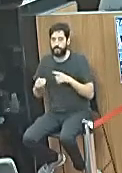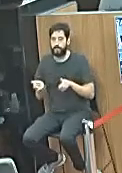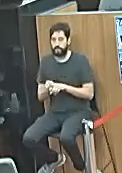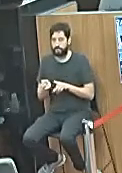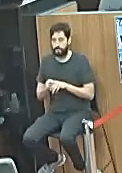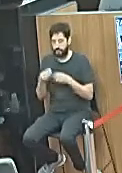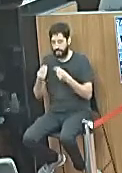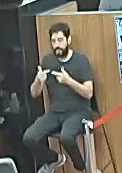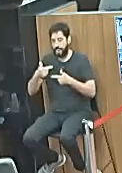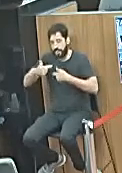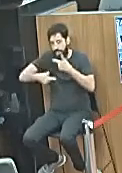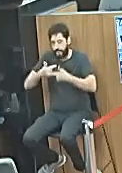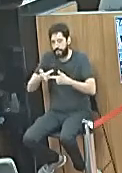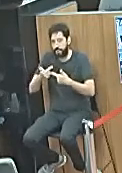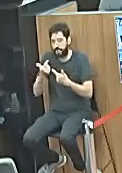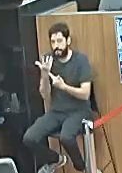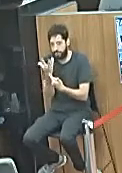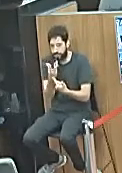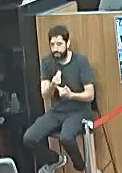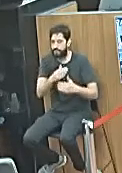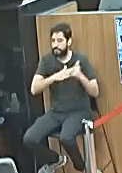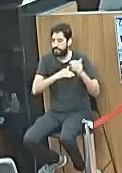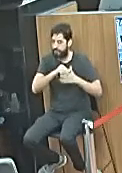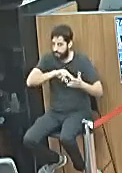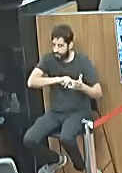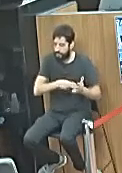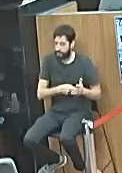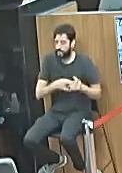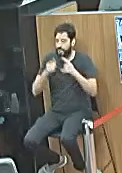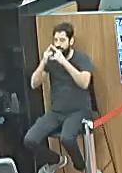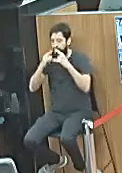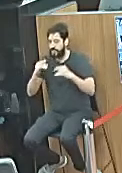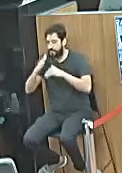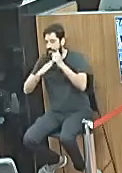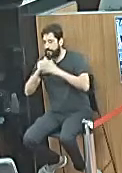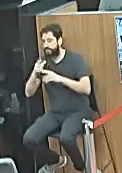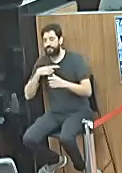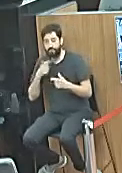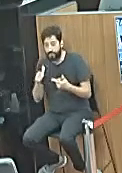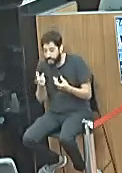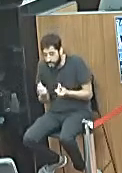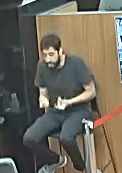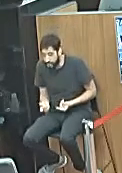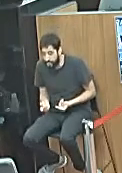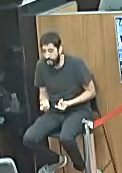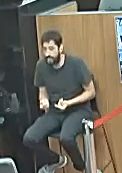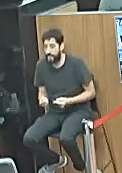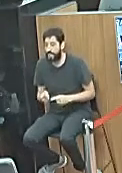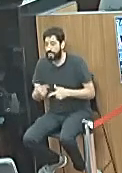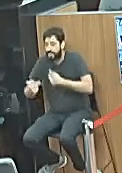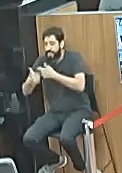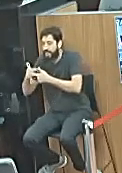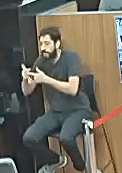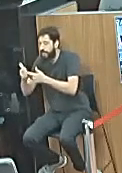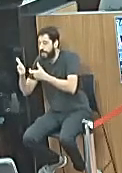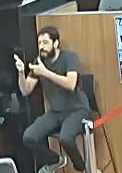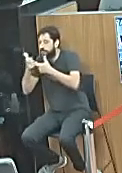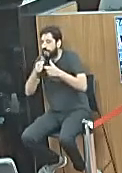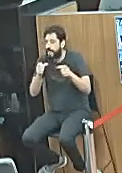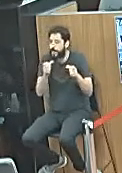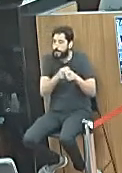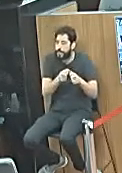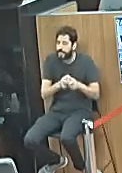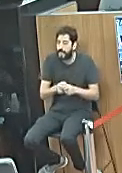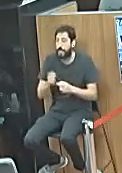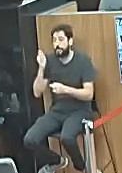como artista circense ainda é um povo que sem ter dinheiro trabalhando em pequenos lugarejos ainda